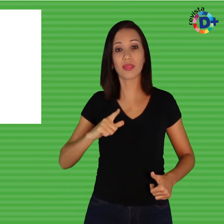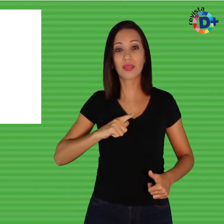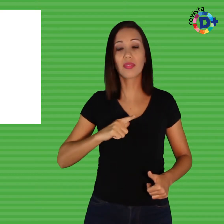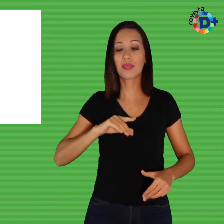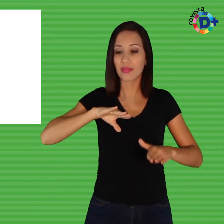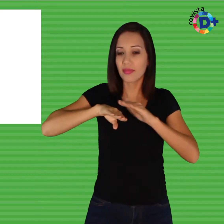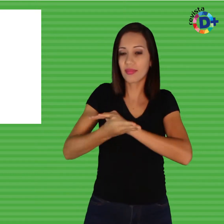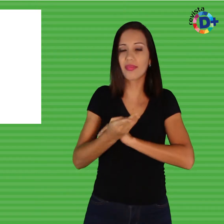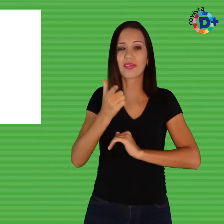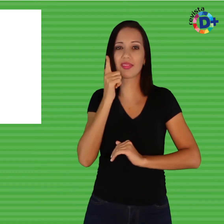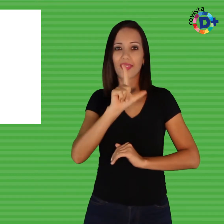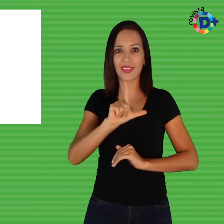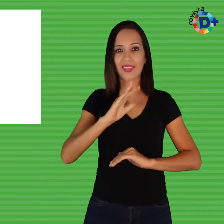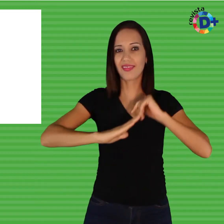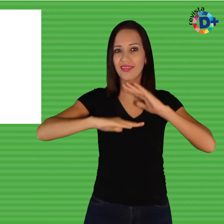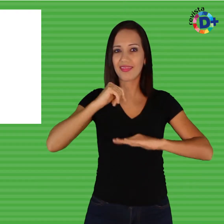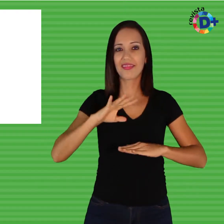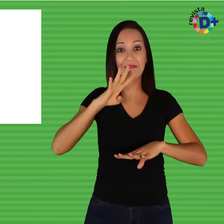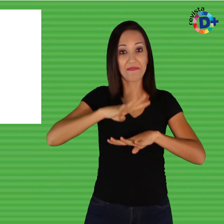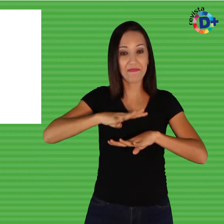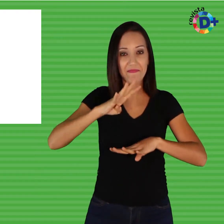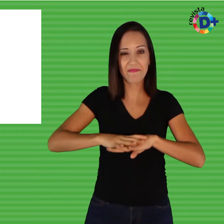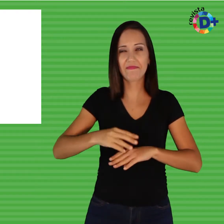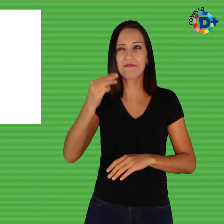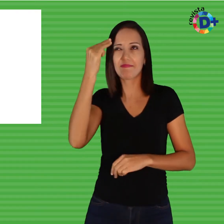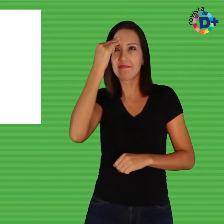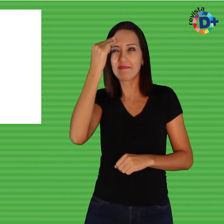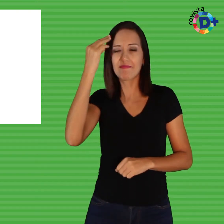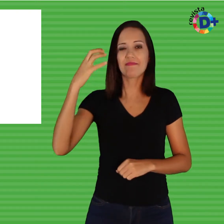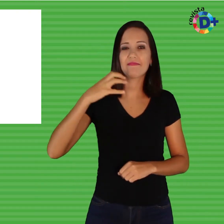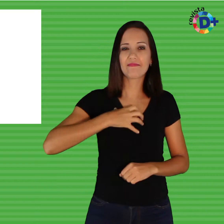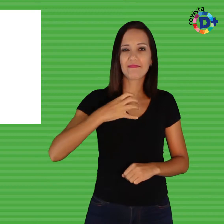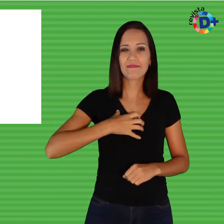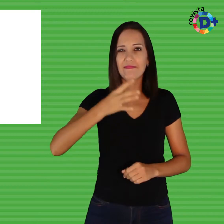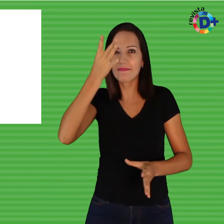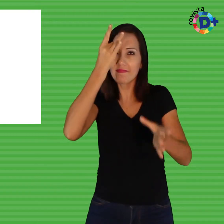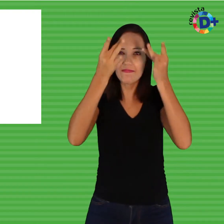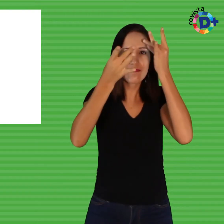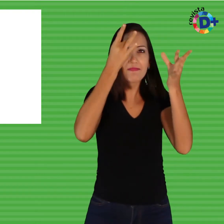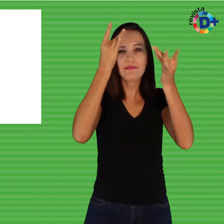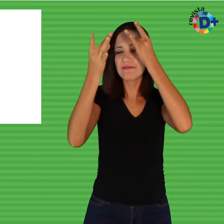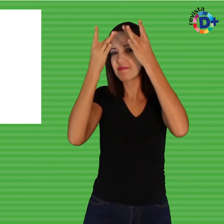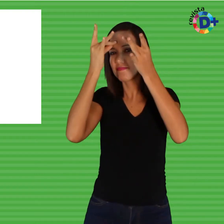para matemática, memória, comportamento e cognição.